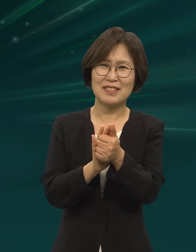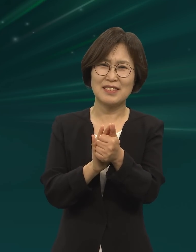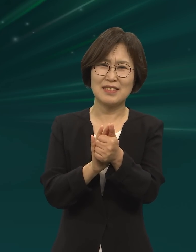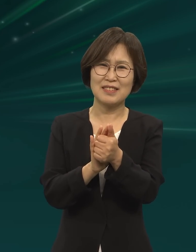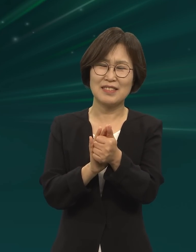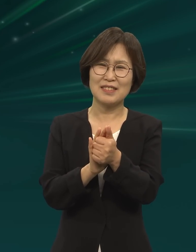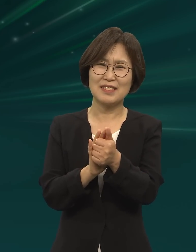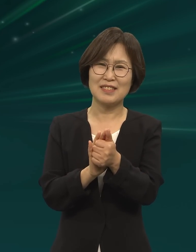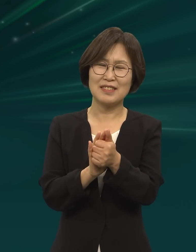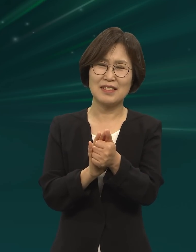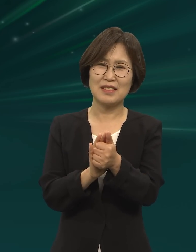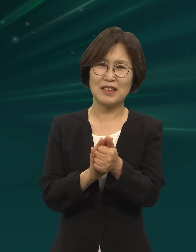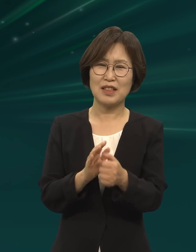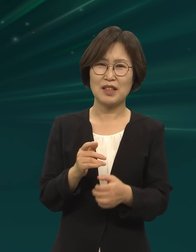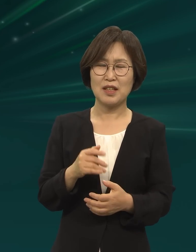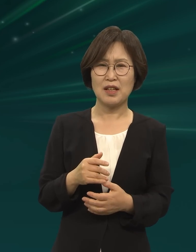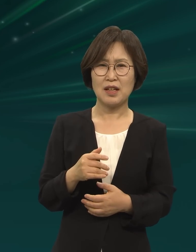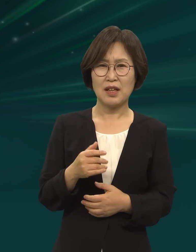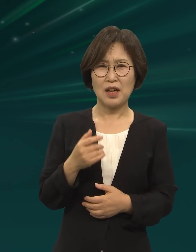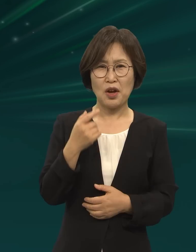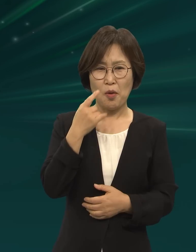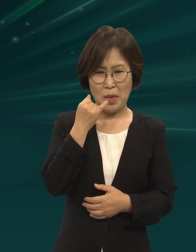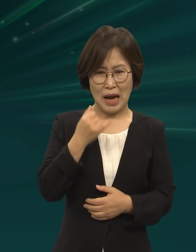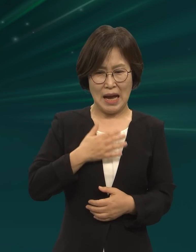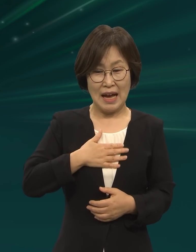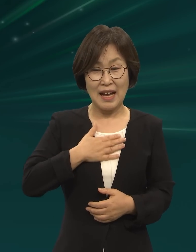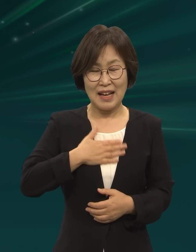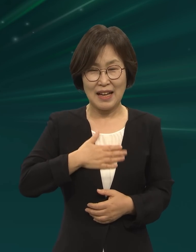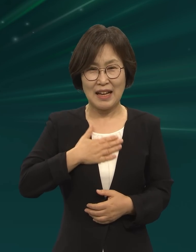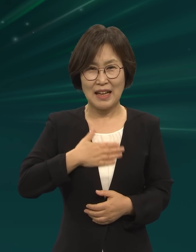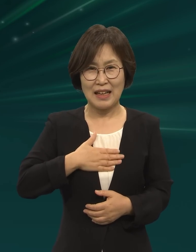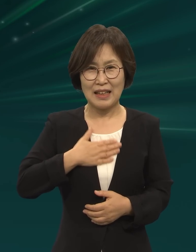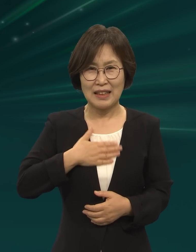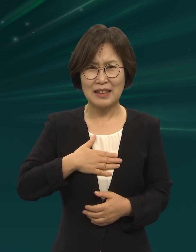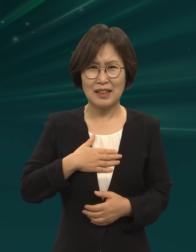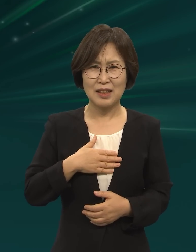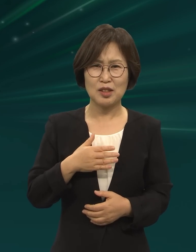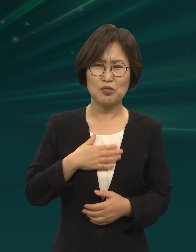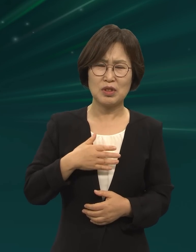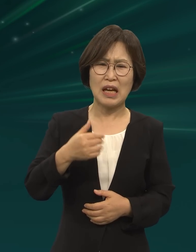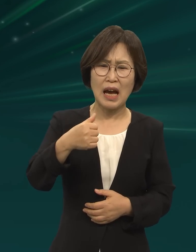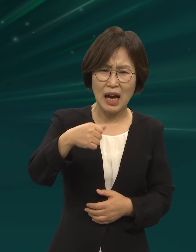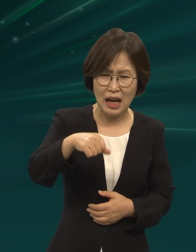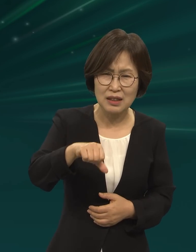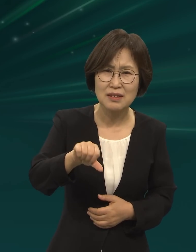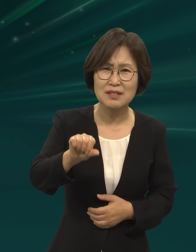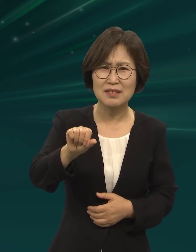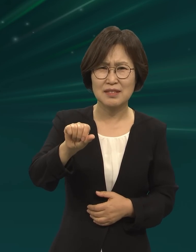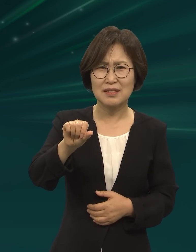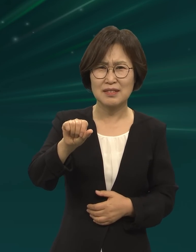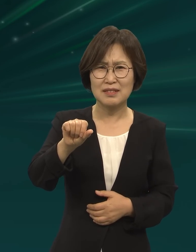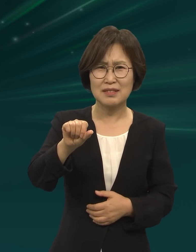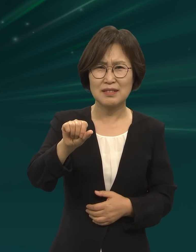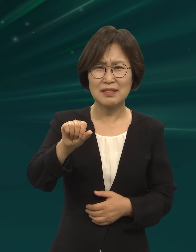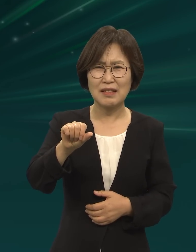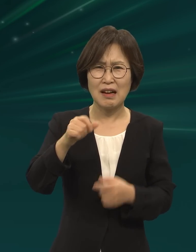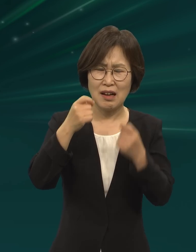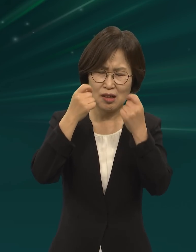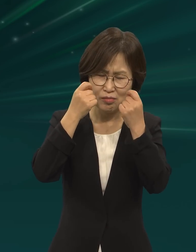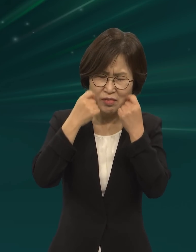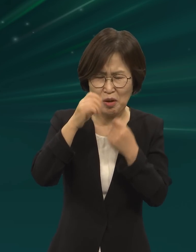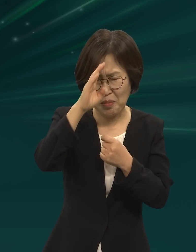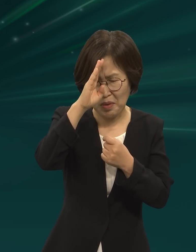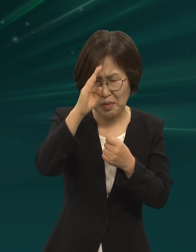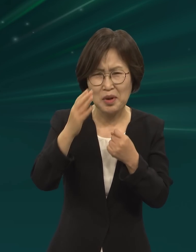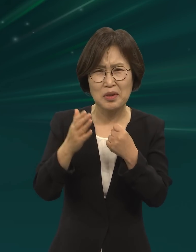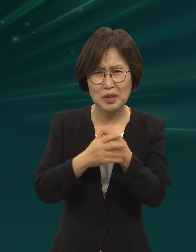엄마. 그래서 엄마가 그래. 그래서 아빠한테 말했어요. 우리 아들이 너무 울면서 교회 가고 싶다고. 내일 어떻게